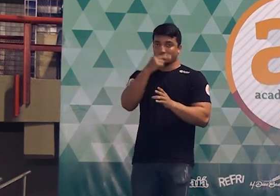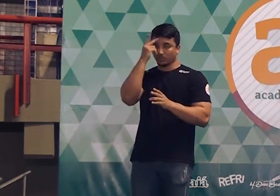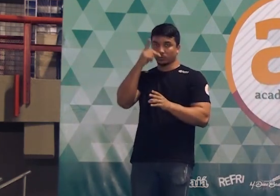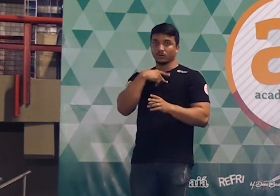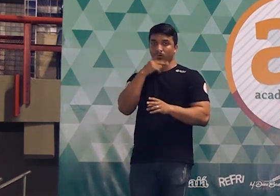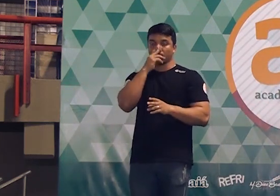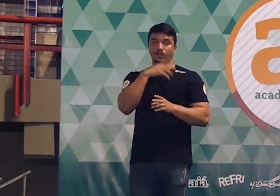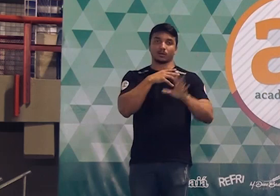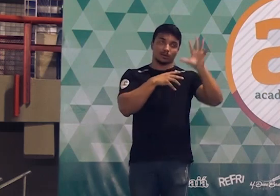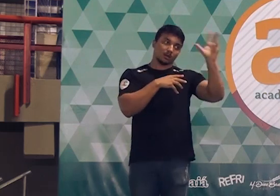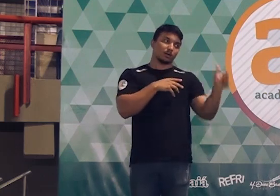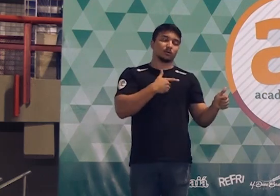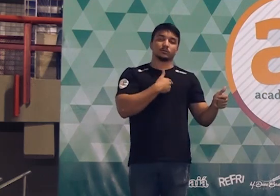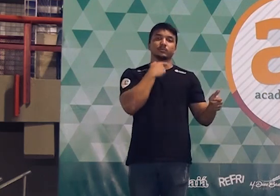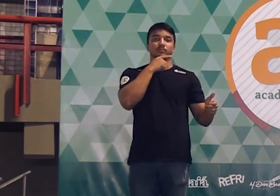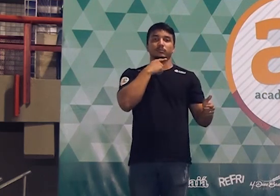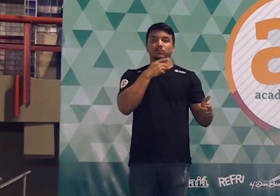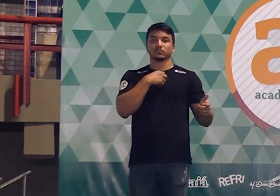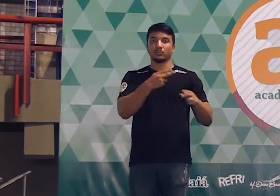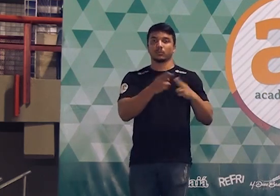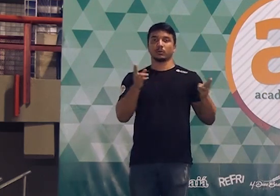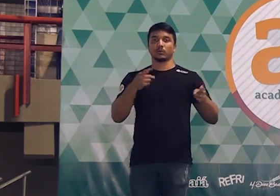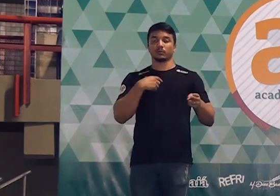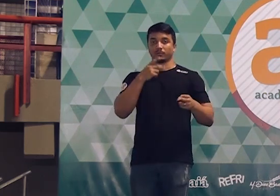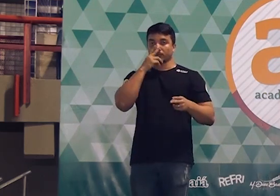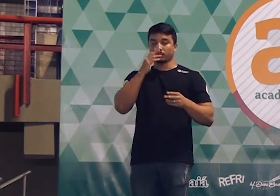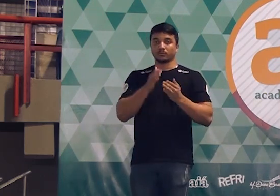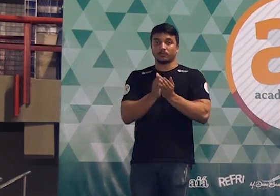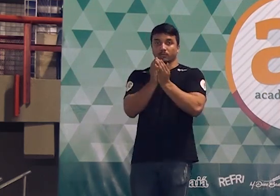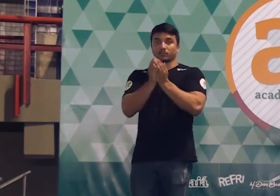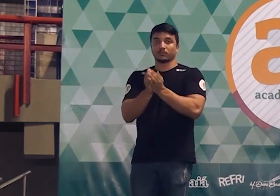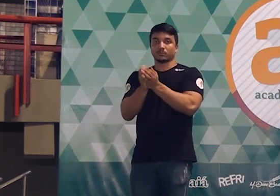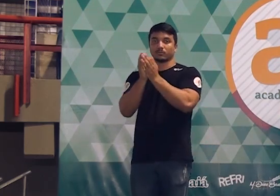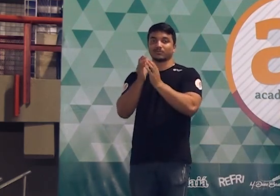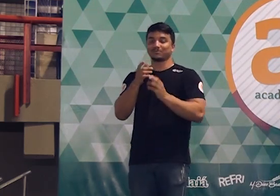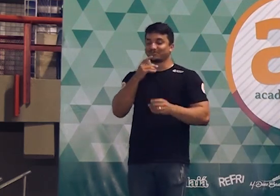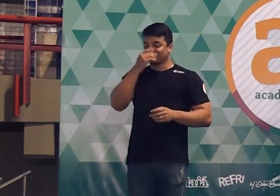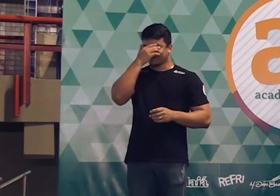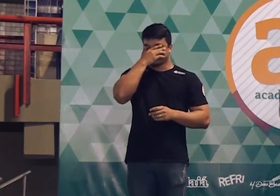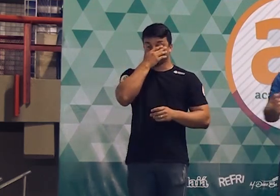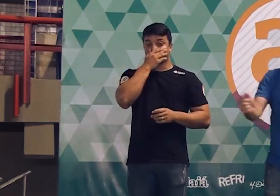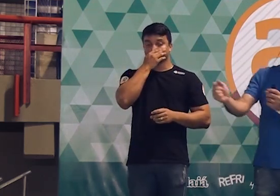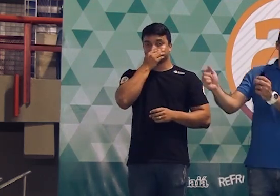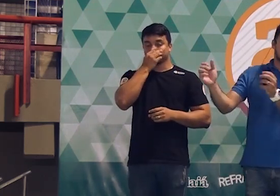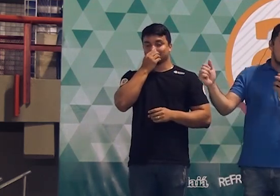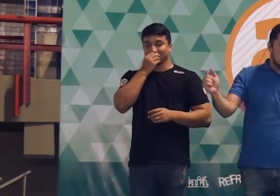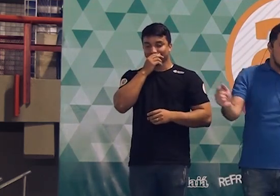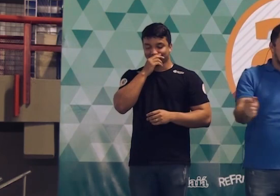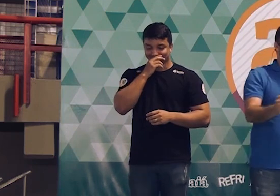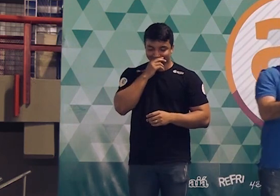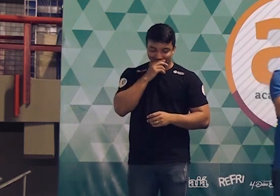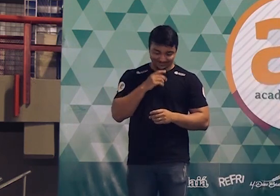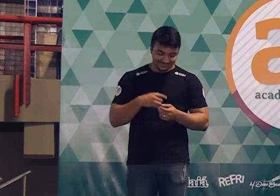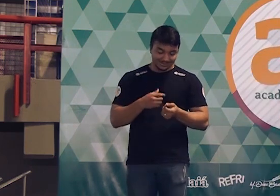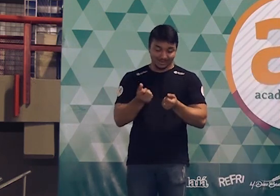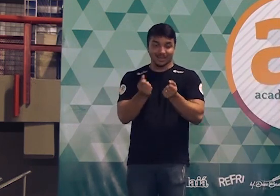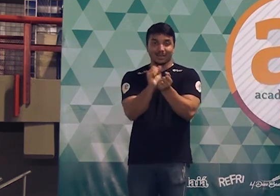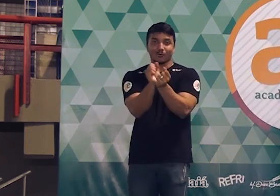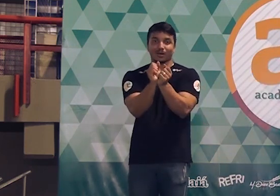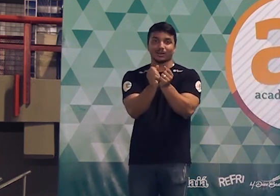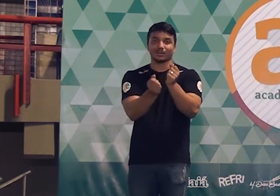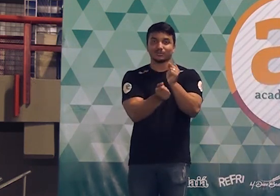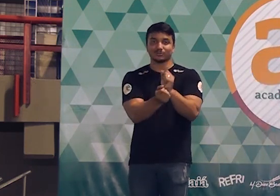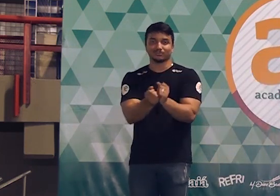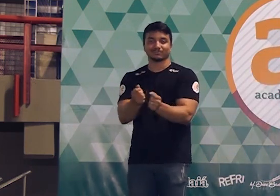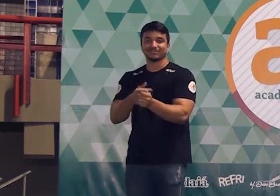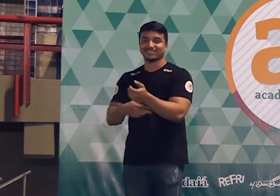lá da África, meu filho. Né? Quando desceram dos navios negreiros, aquele negócio arrastando, né? Os grilhões, pessoal, tá?